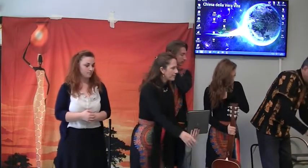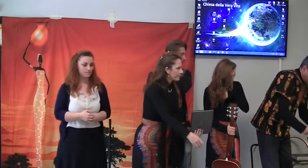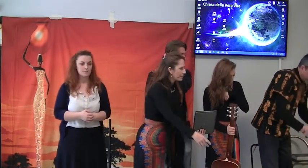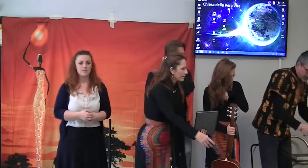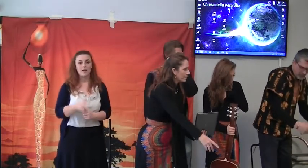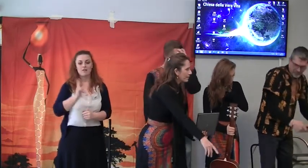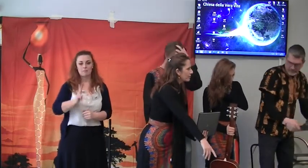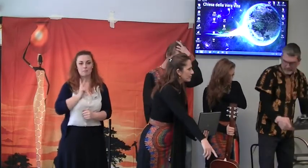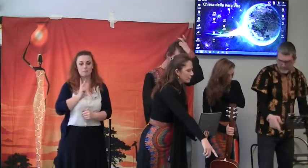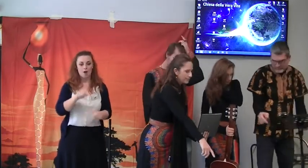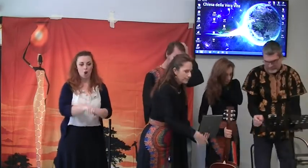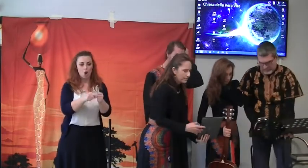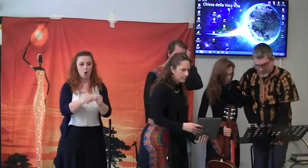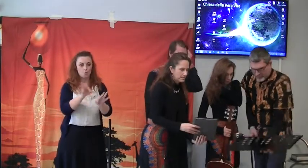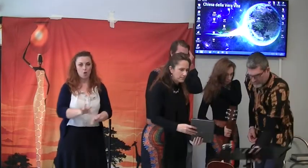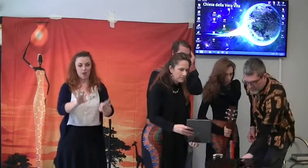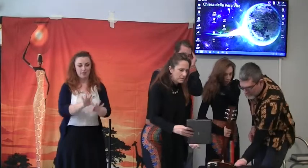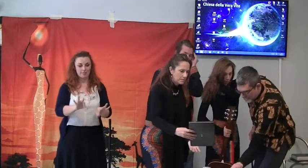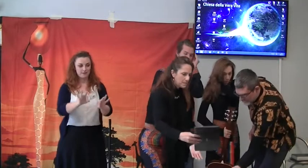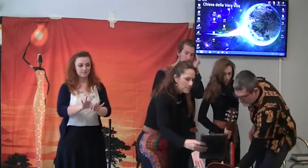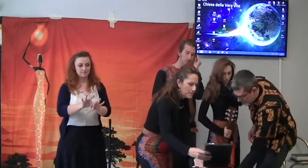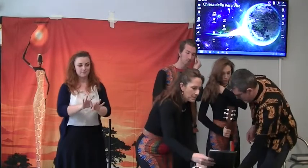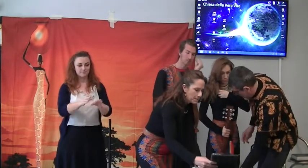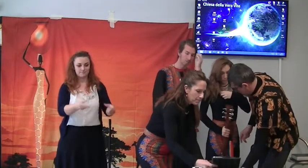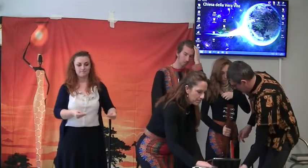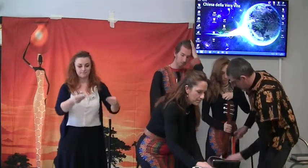Spero di non fare nessun danno qui. Ecco qua.